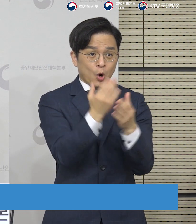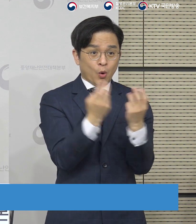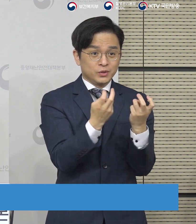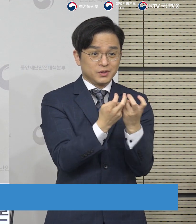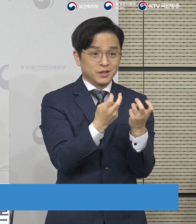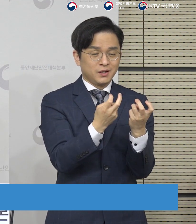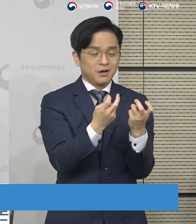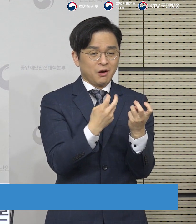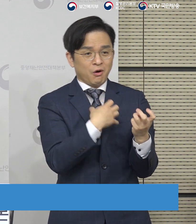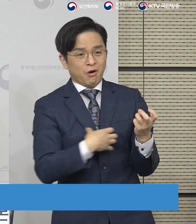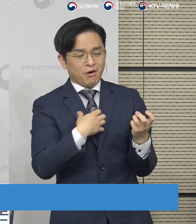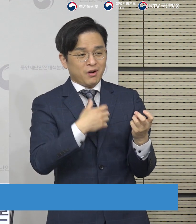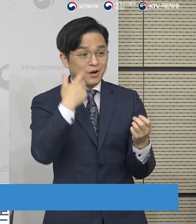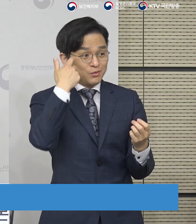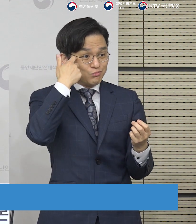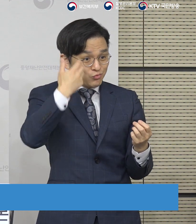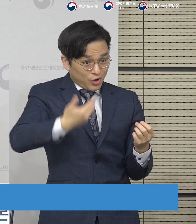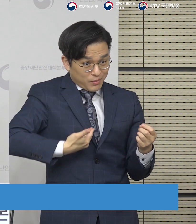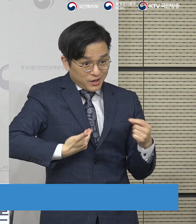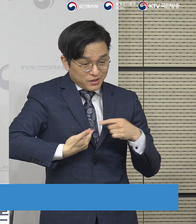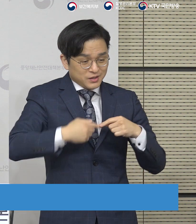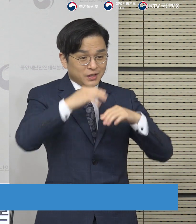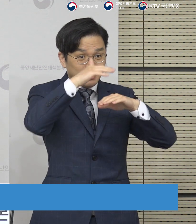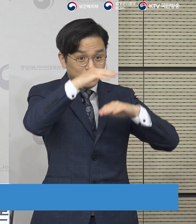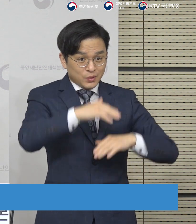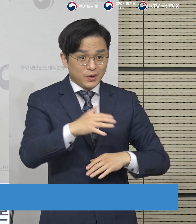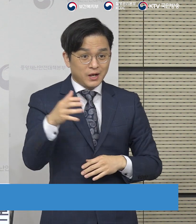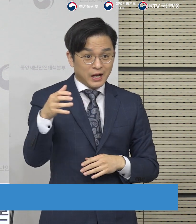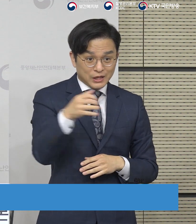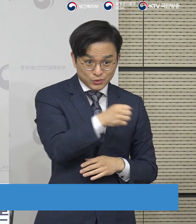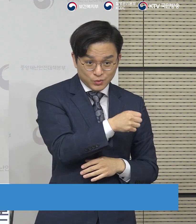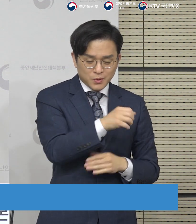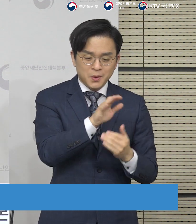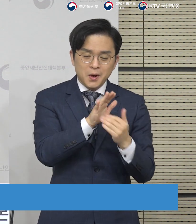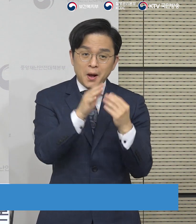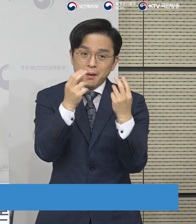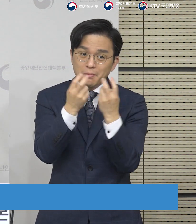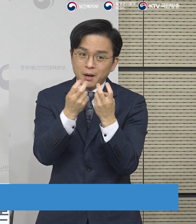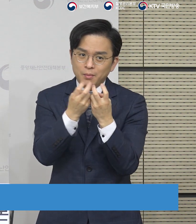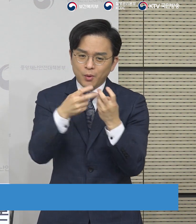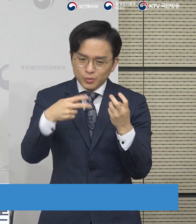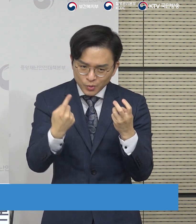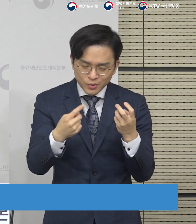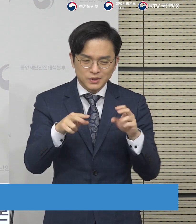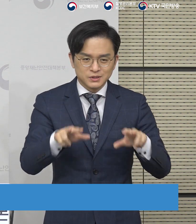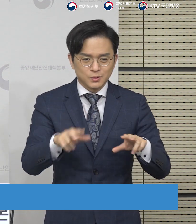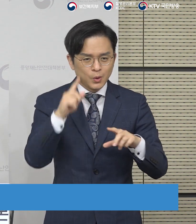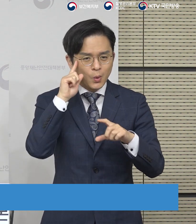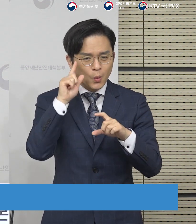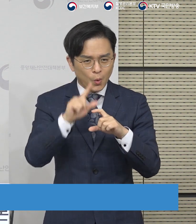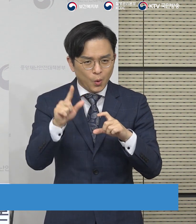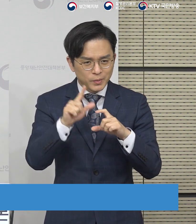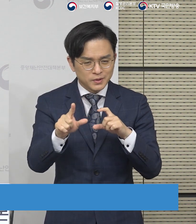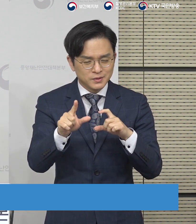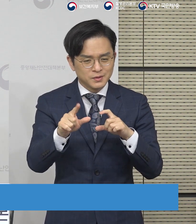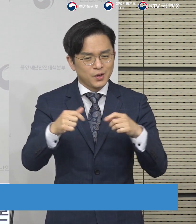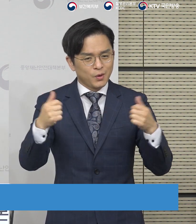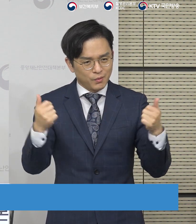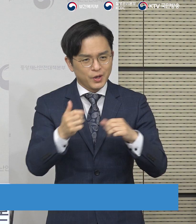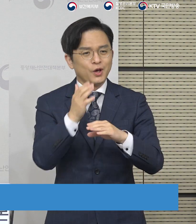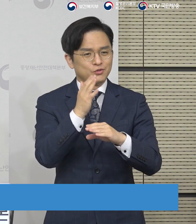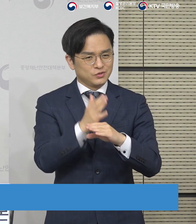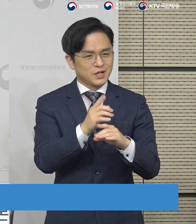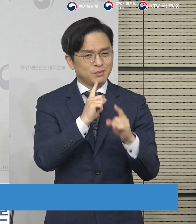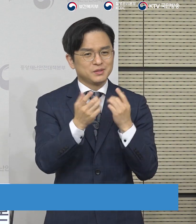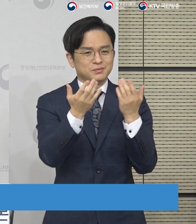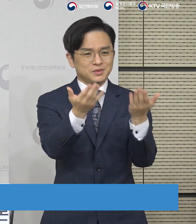하는 방안을 놓고 점진적인 또 단계적인 이러한 방법을 고민하고 있다라는